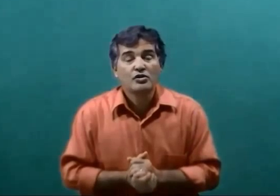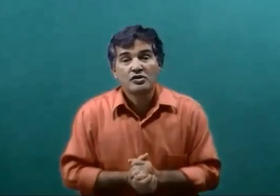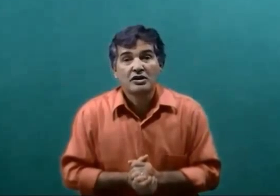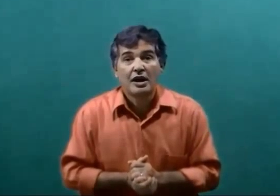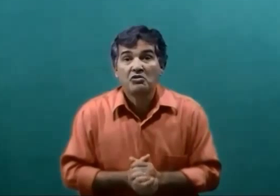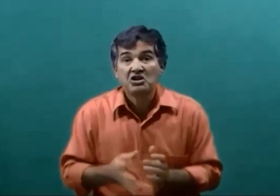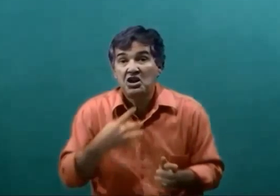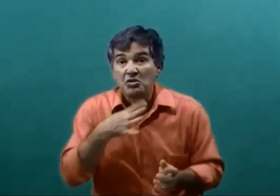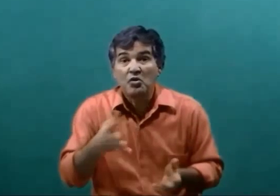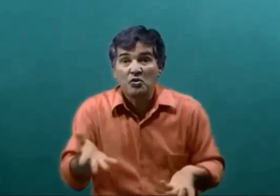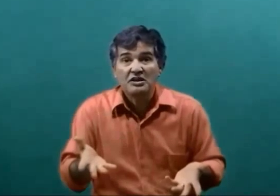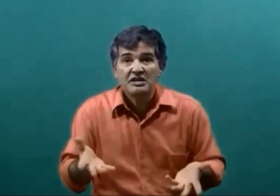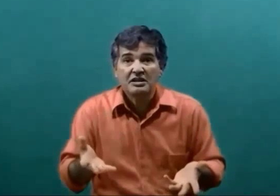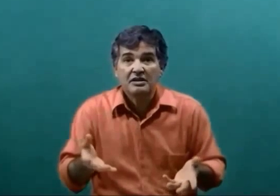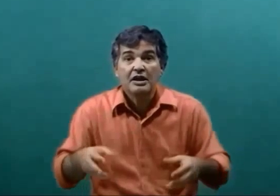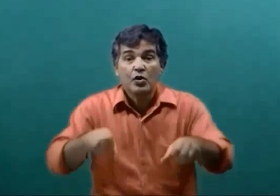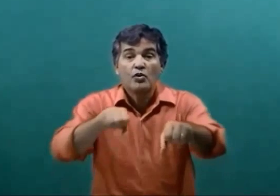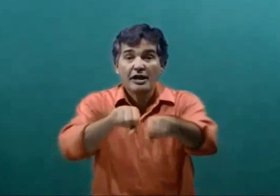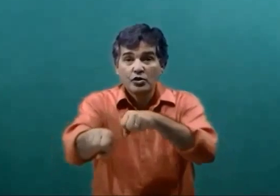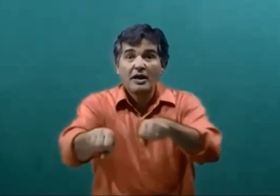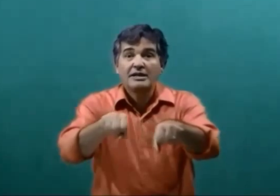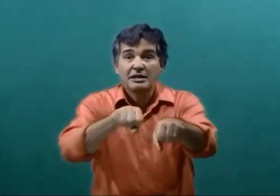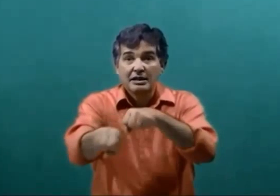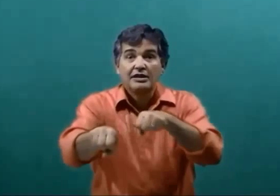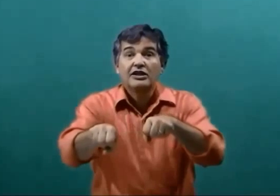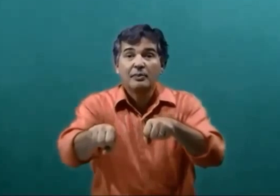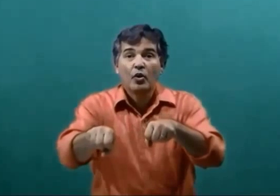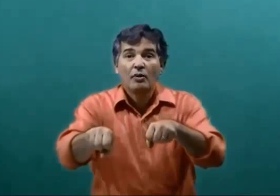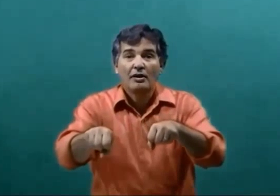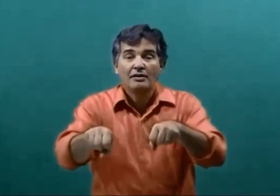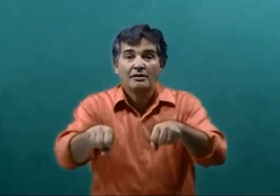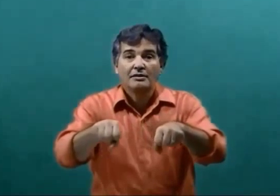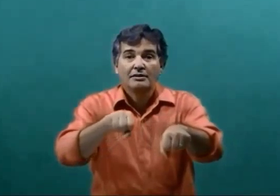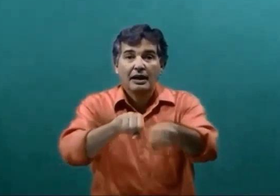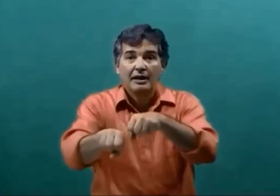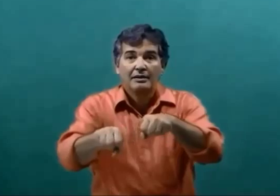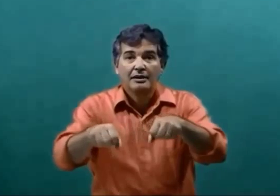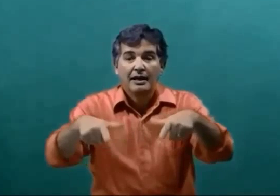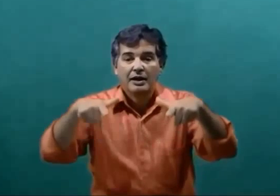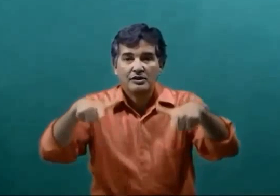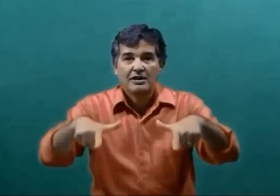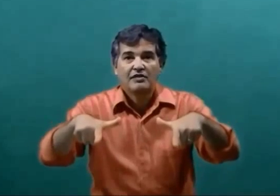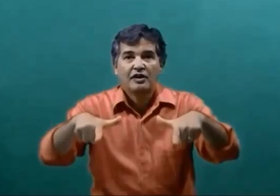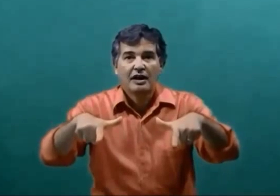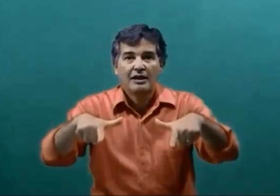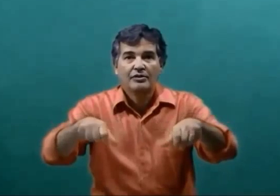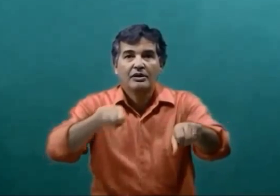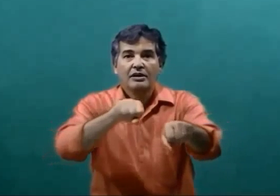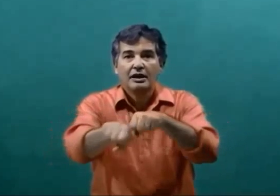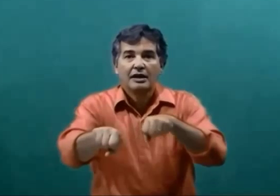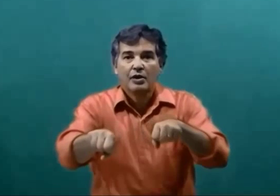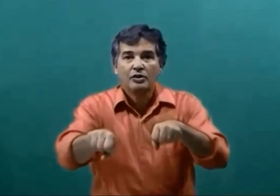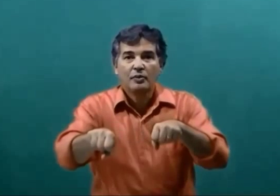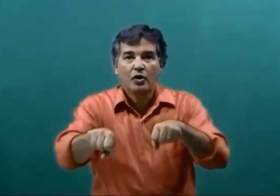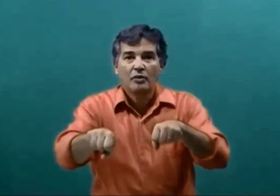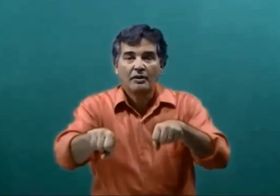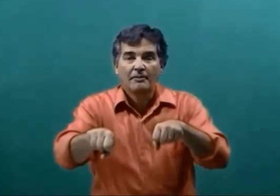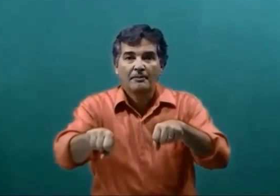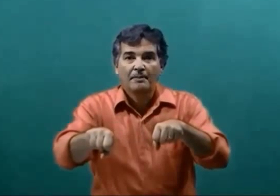um sinal que eu não conhecia. Eu conheço esse, de diploma, tá? Aqui é o certificado e aqui é o diploma.